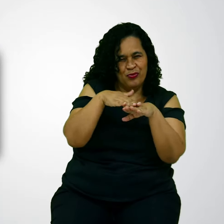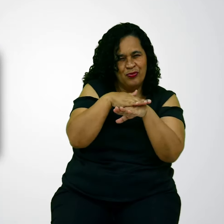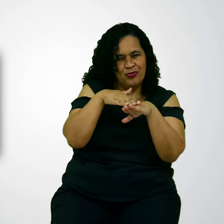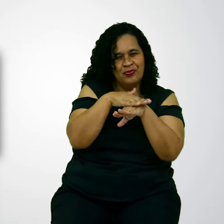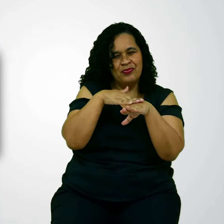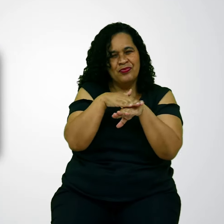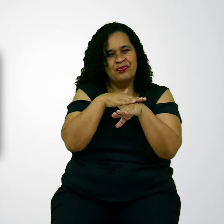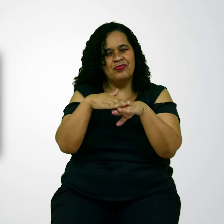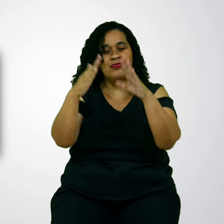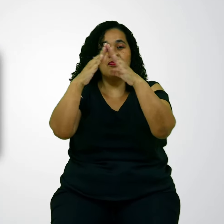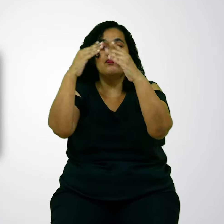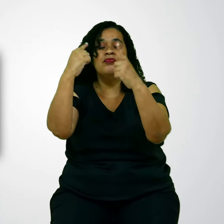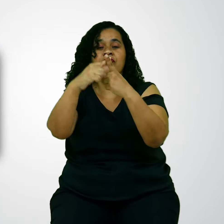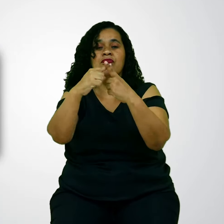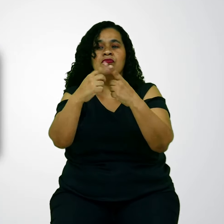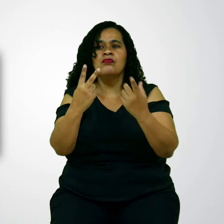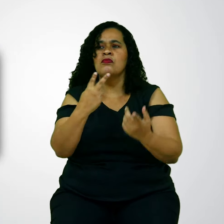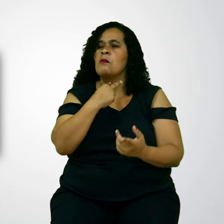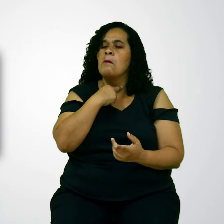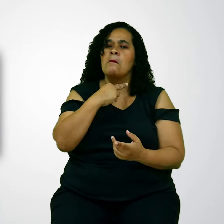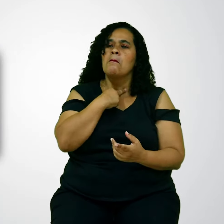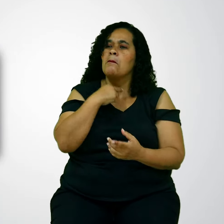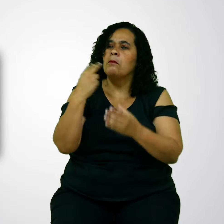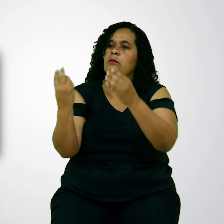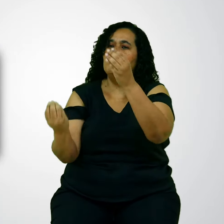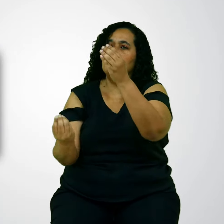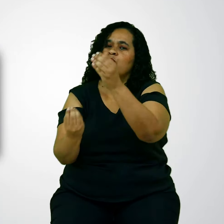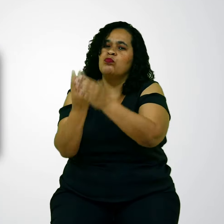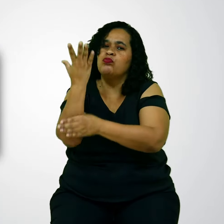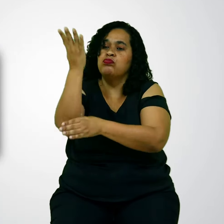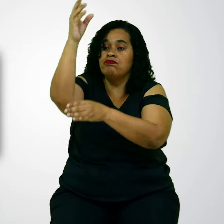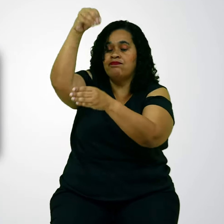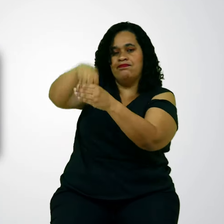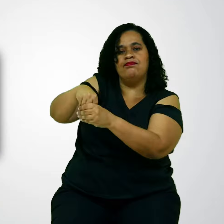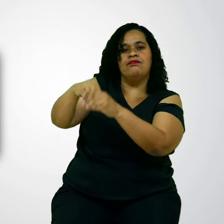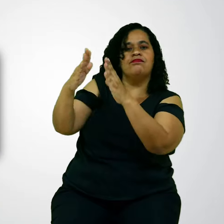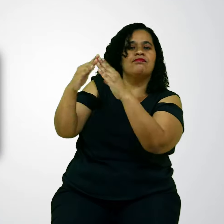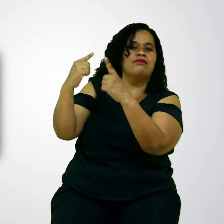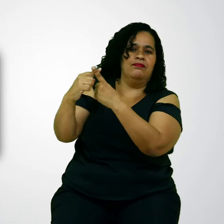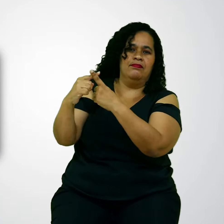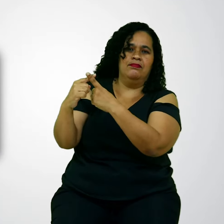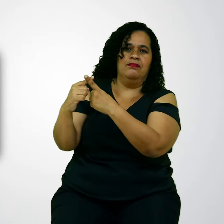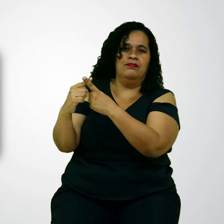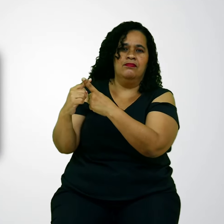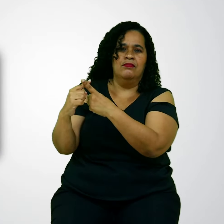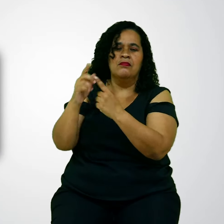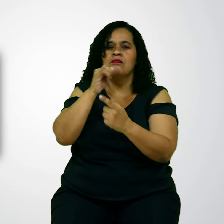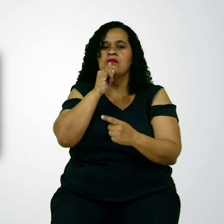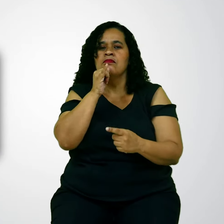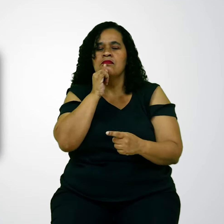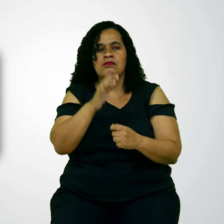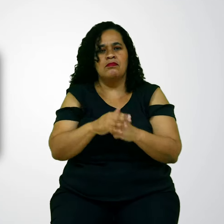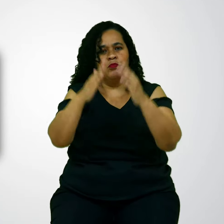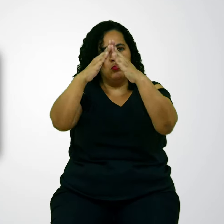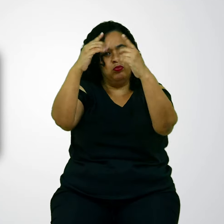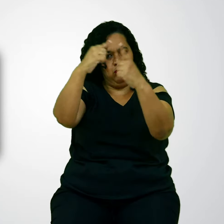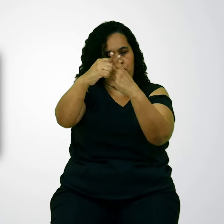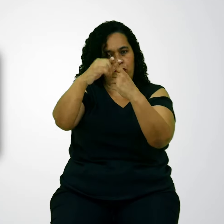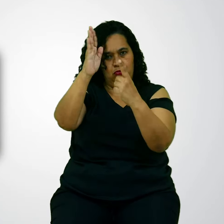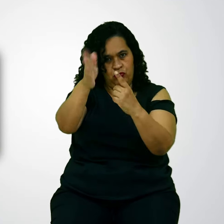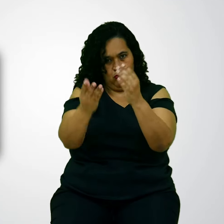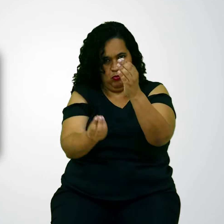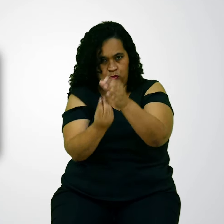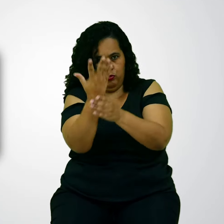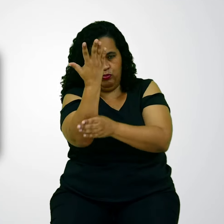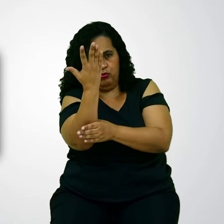pode existir outras igrejas dentro dela, né? Então é um erro para a gente que é da música, ou